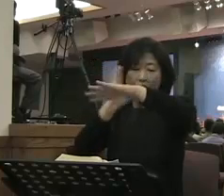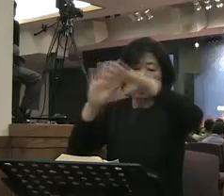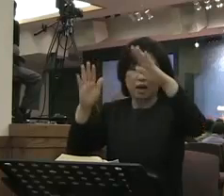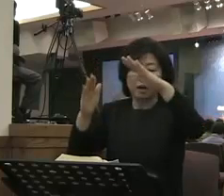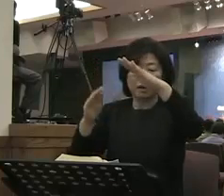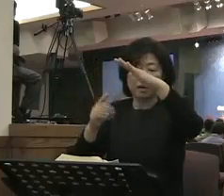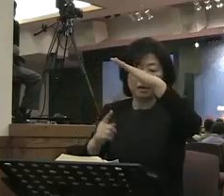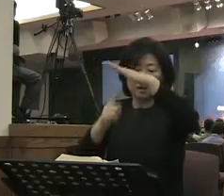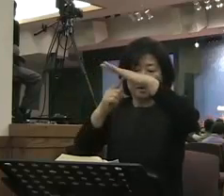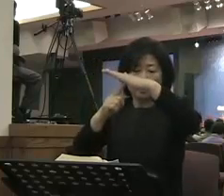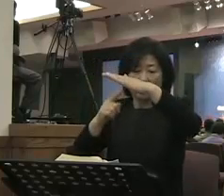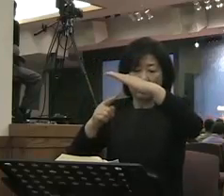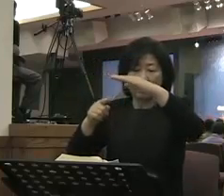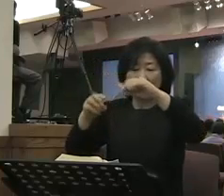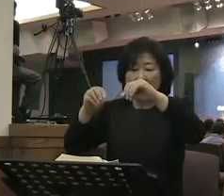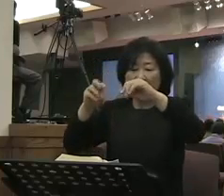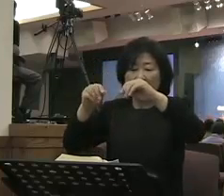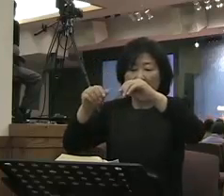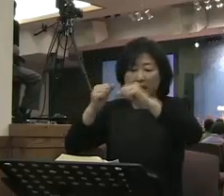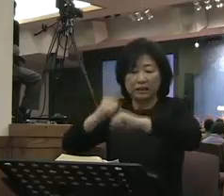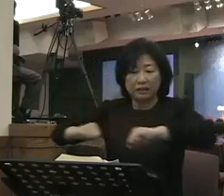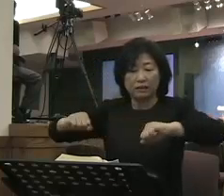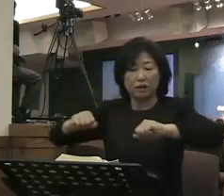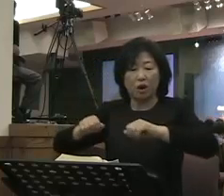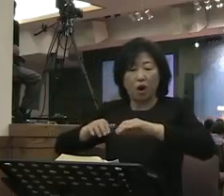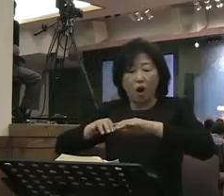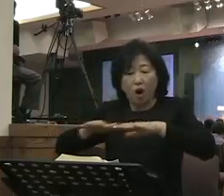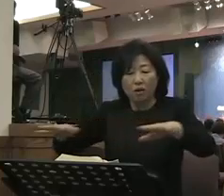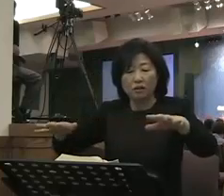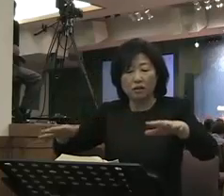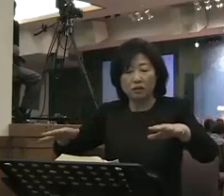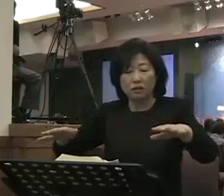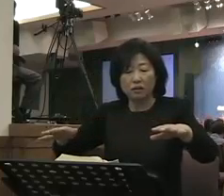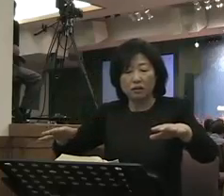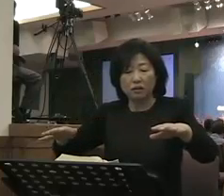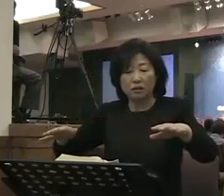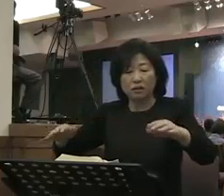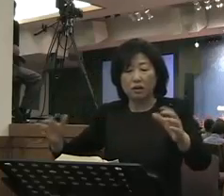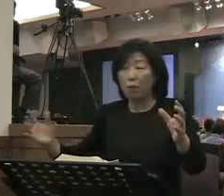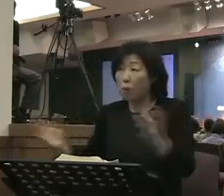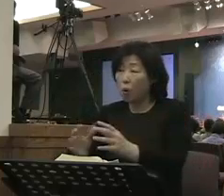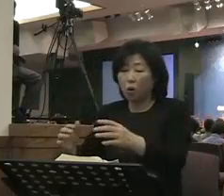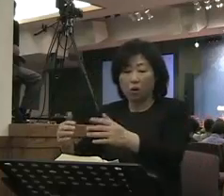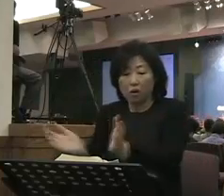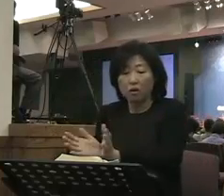지변에 흩어짐을 면하자고 그들은 모여서 말을 하고